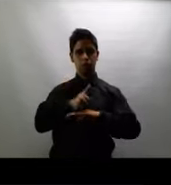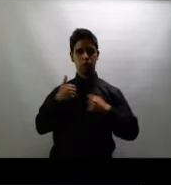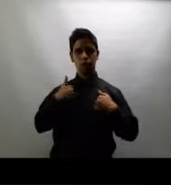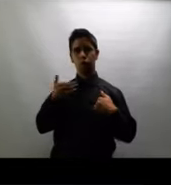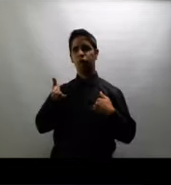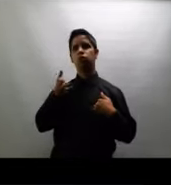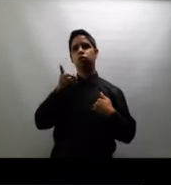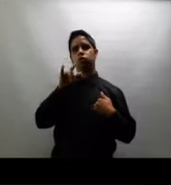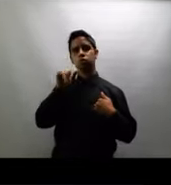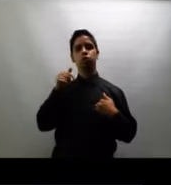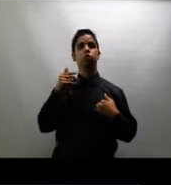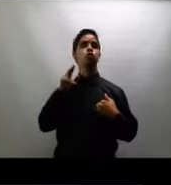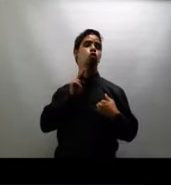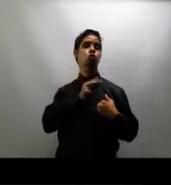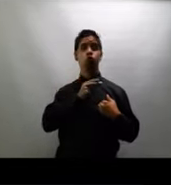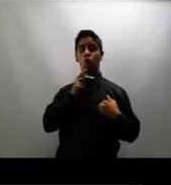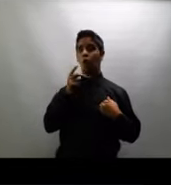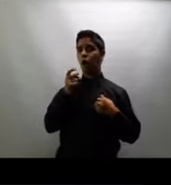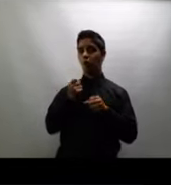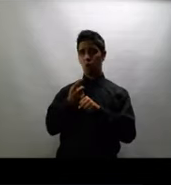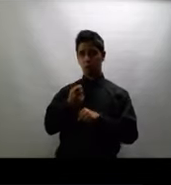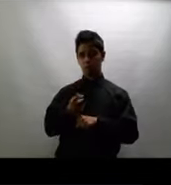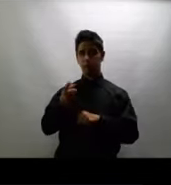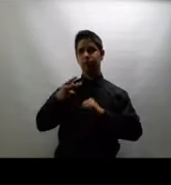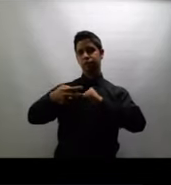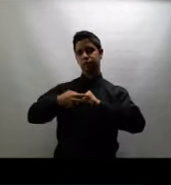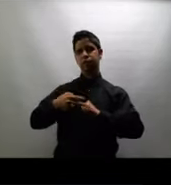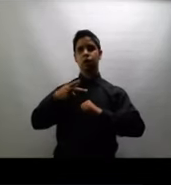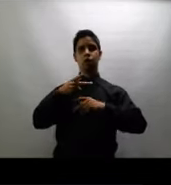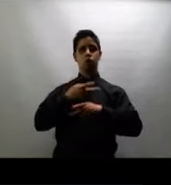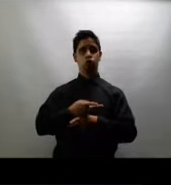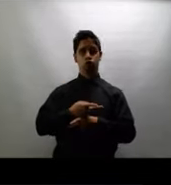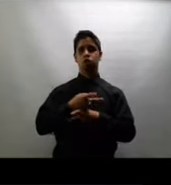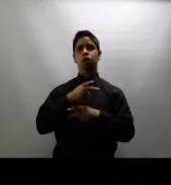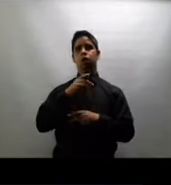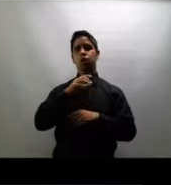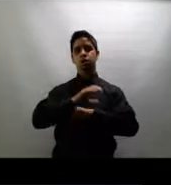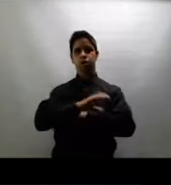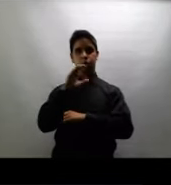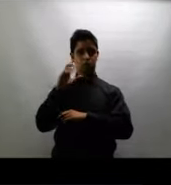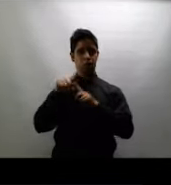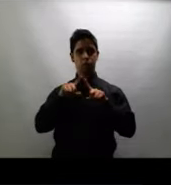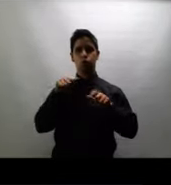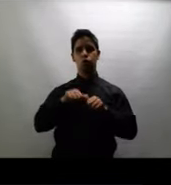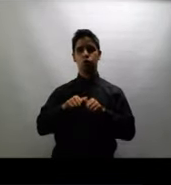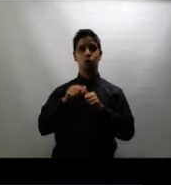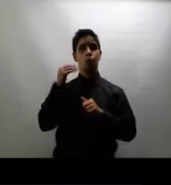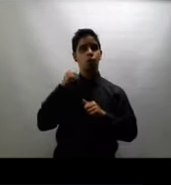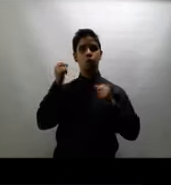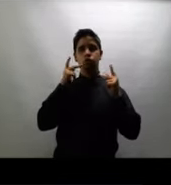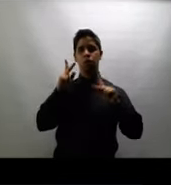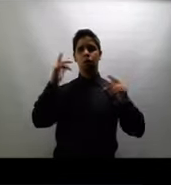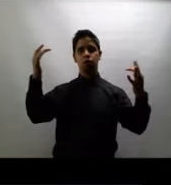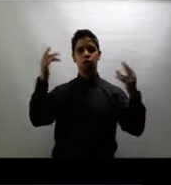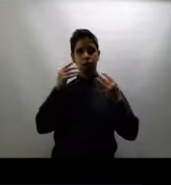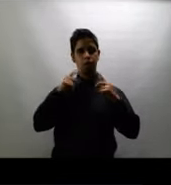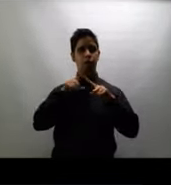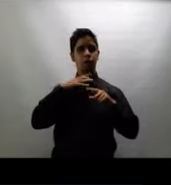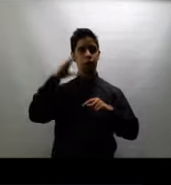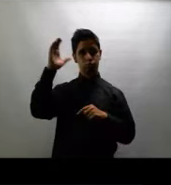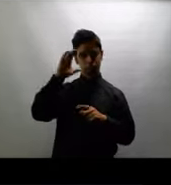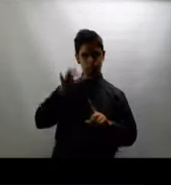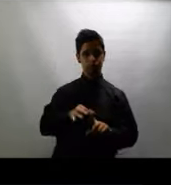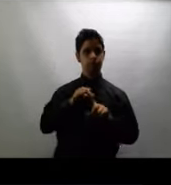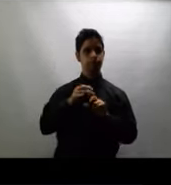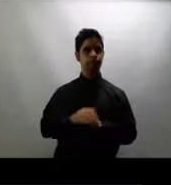nosotros durante el año guardamos algunas de las producciones de Navidad, las mantenemos activas, porque hay gente que las busca. En caso